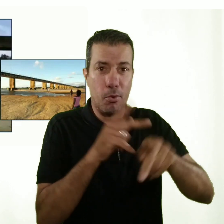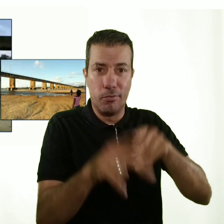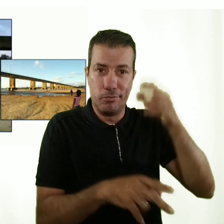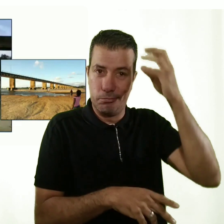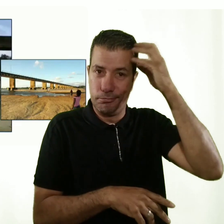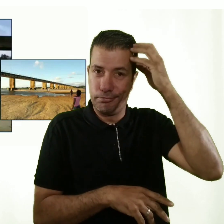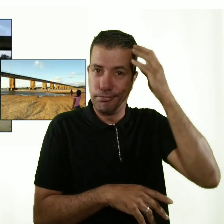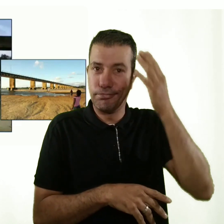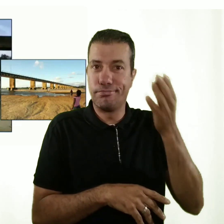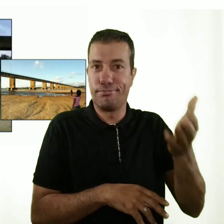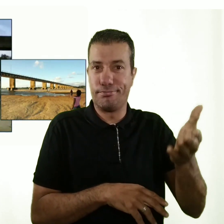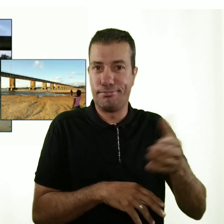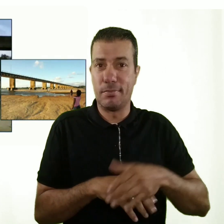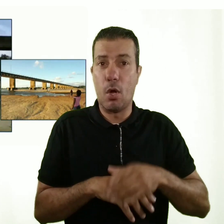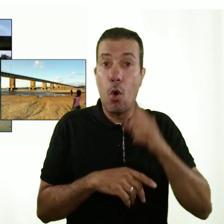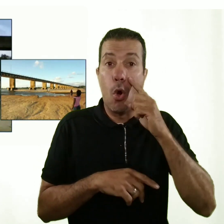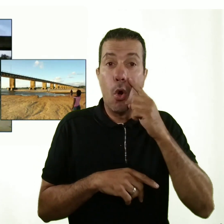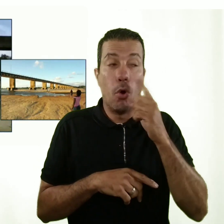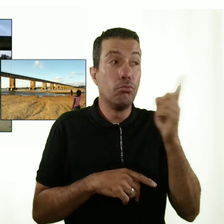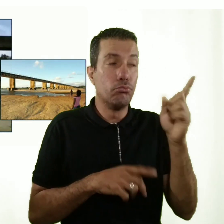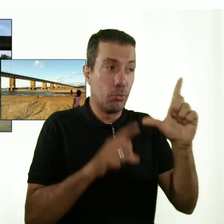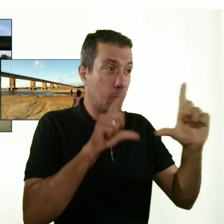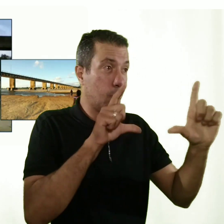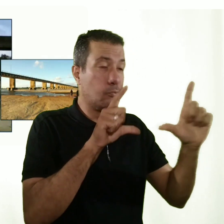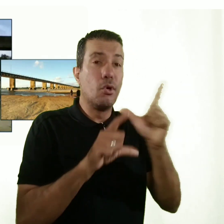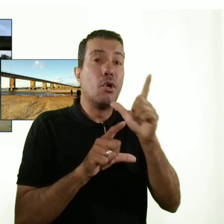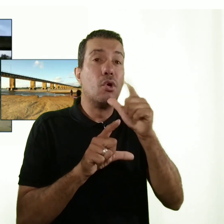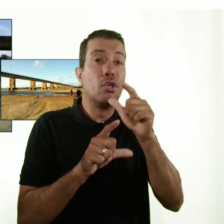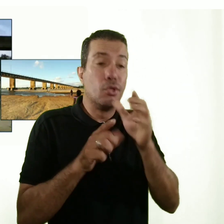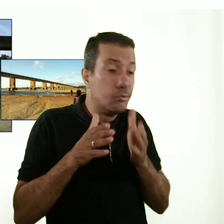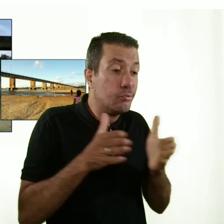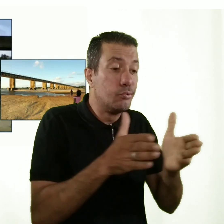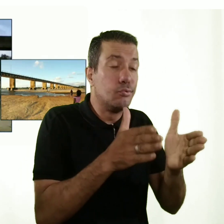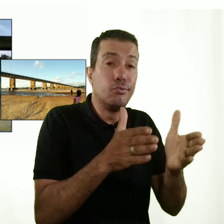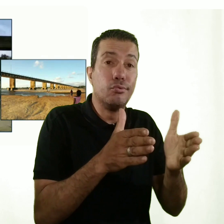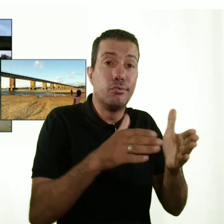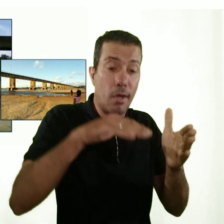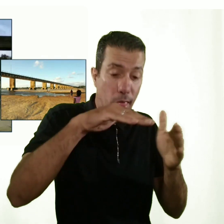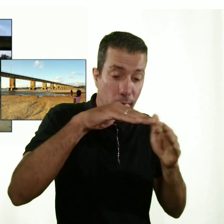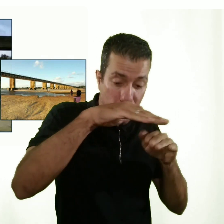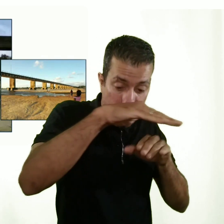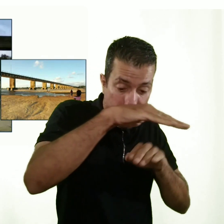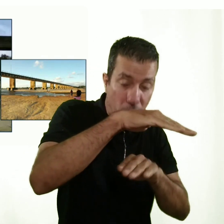aqui. Onde estão os rios que deveriam estar debaixo dessas pontes?